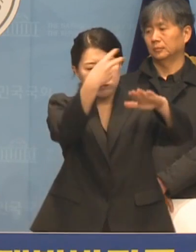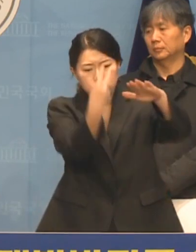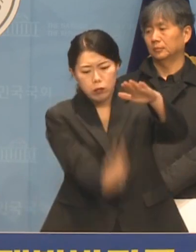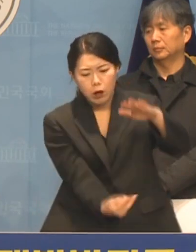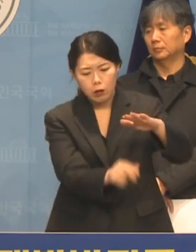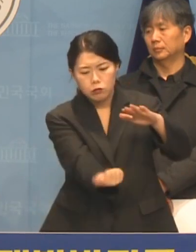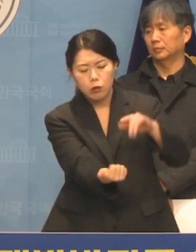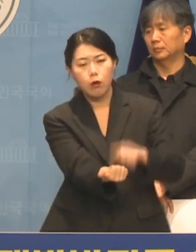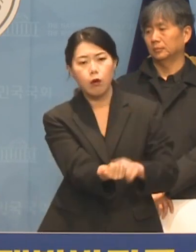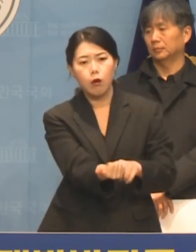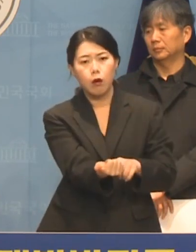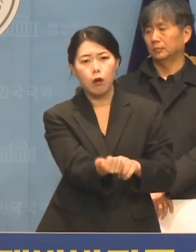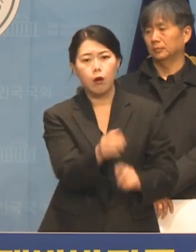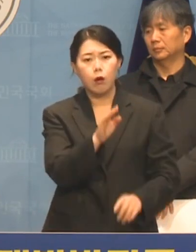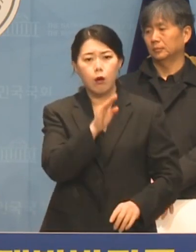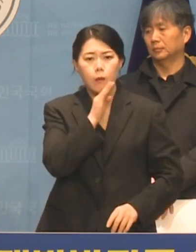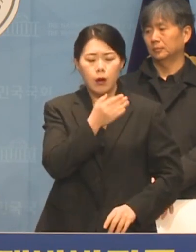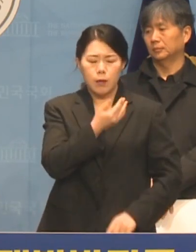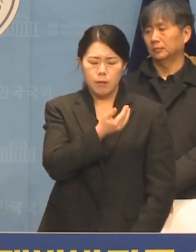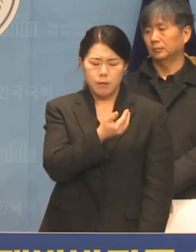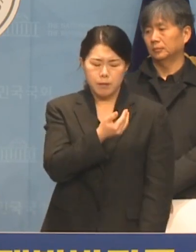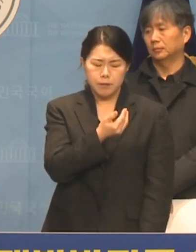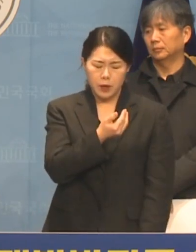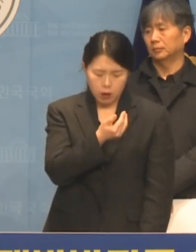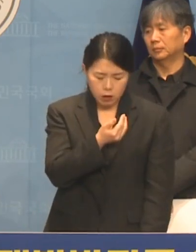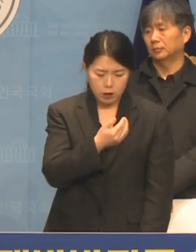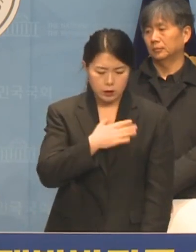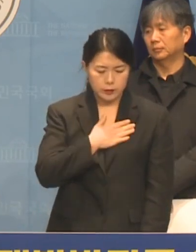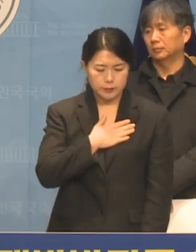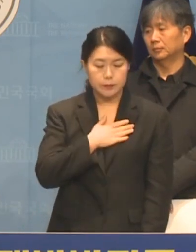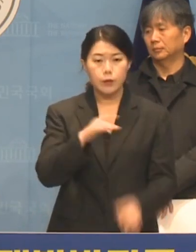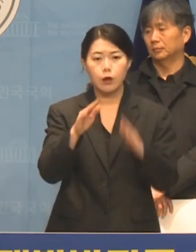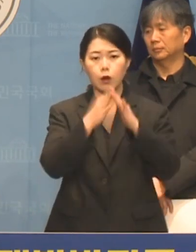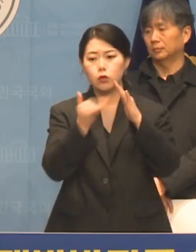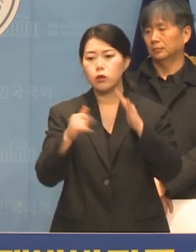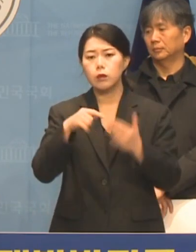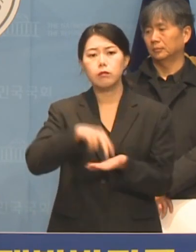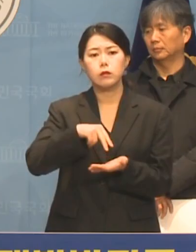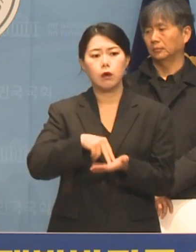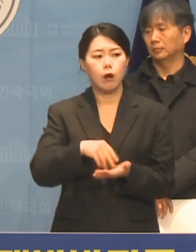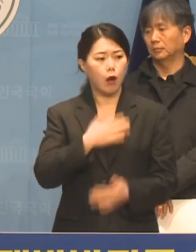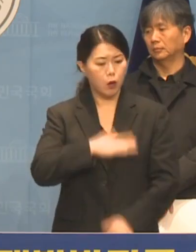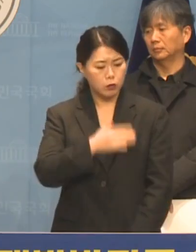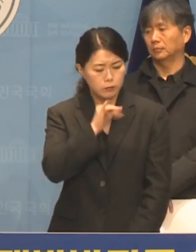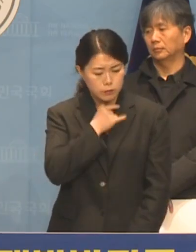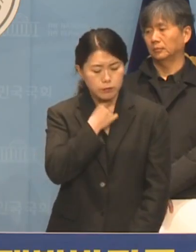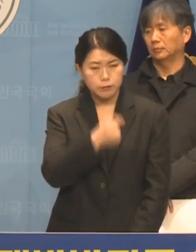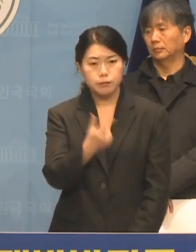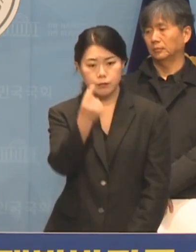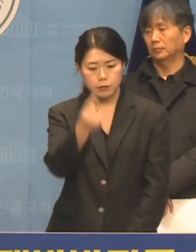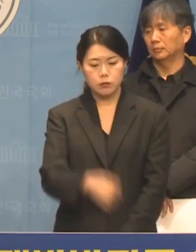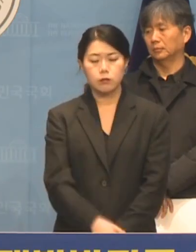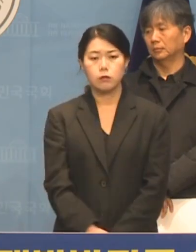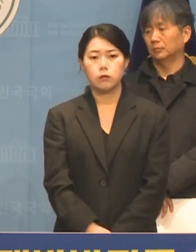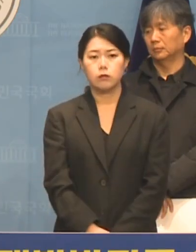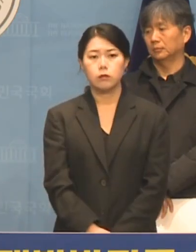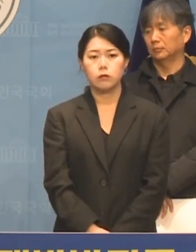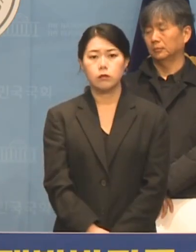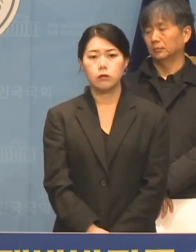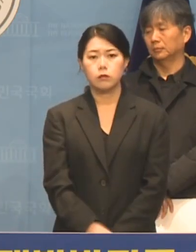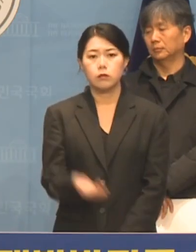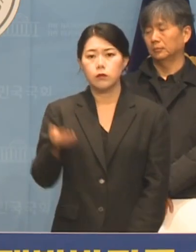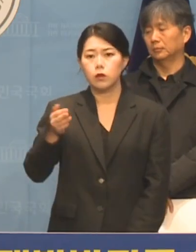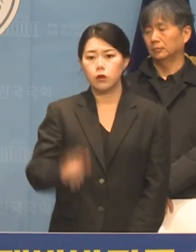그렇게 비참하게 돌아가셔야 했는지 가족으로서 알고 싶은 건 너무나 당연한 일이었습니다.